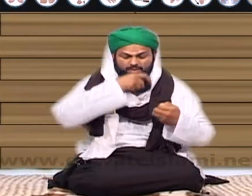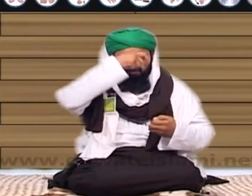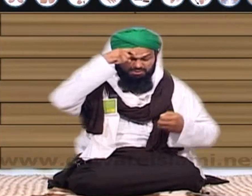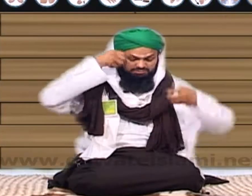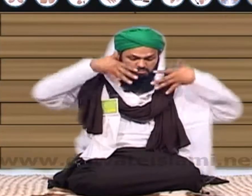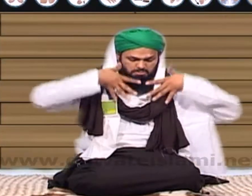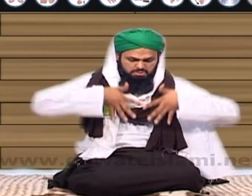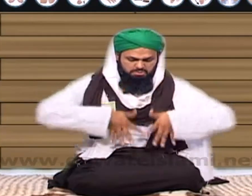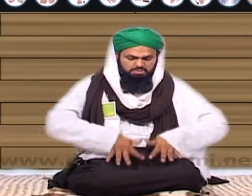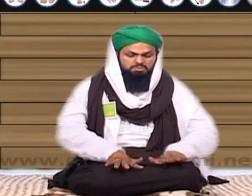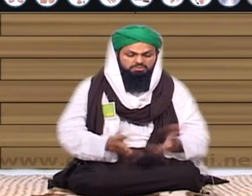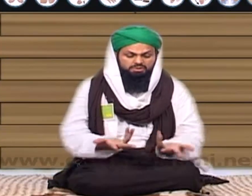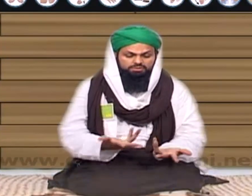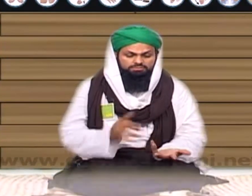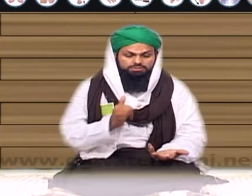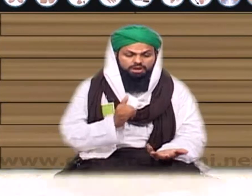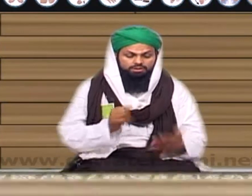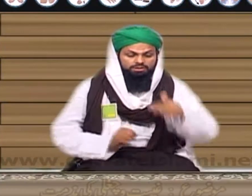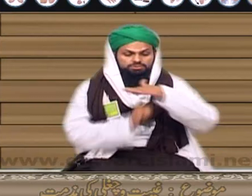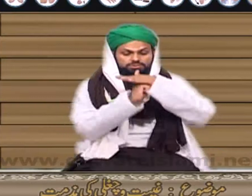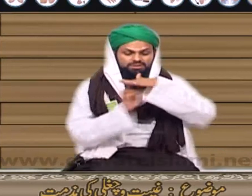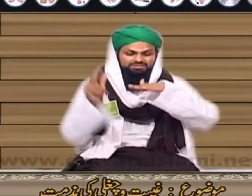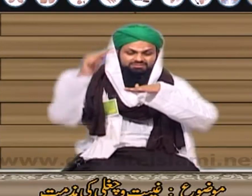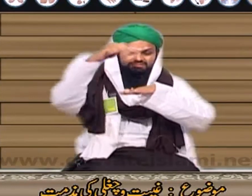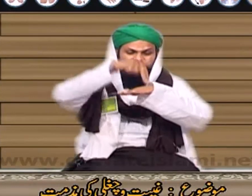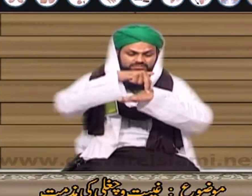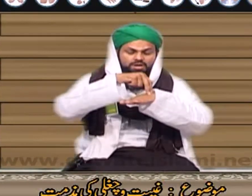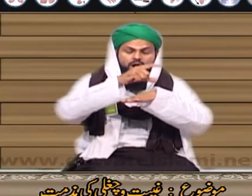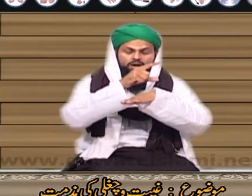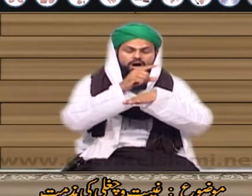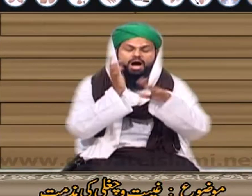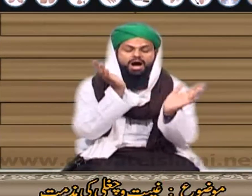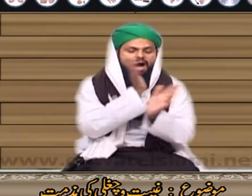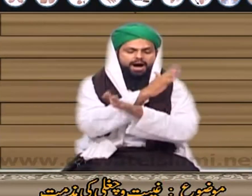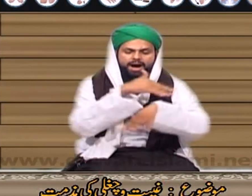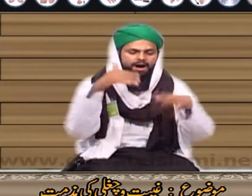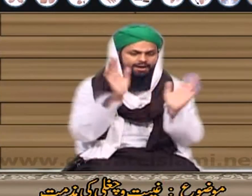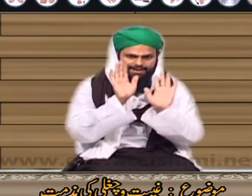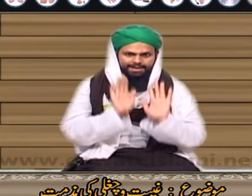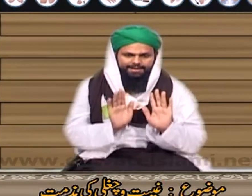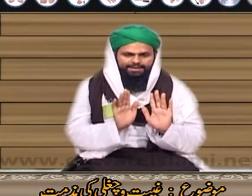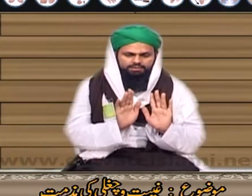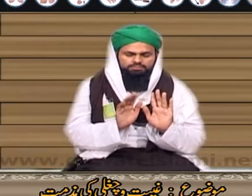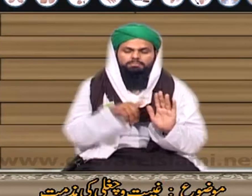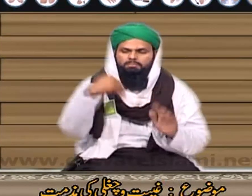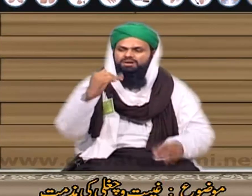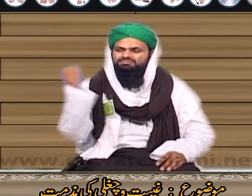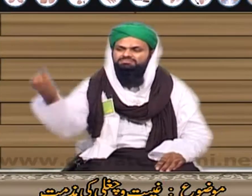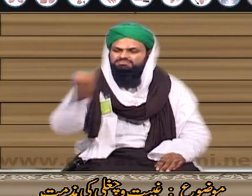نہیں, پسینے کے ریلے جا رہے ہیں. حالانکہ دوڑ کر اگر چھت پر چڑھ جائیں تو گنجائش ہوتی ہے, بعضوں کا کہیں ادھر ادھر نکل